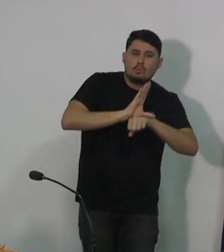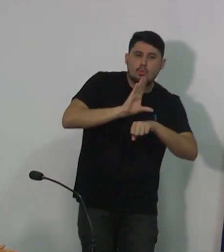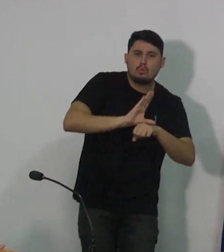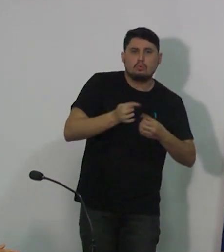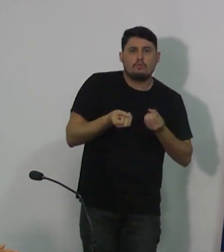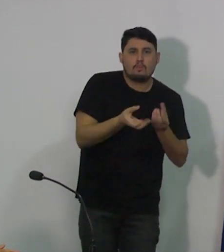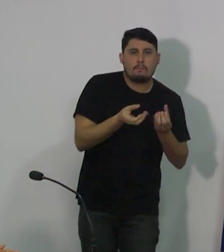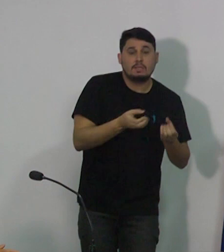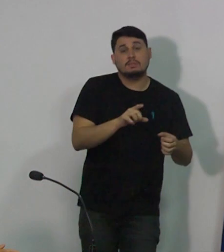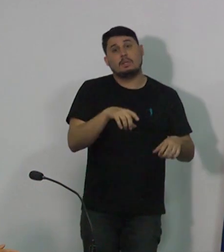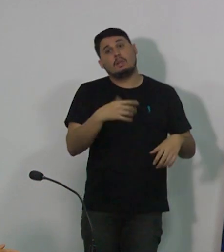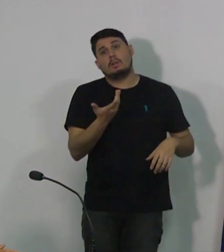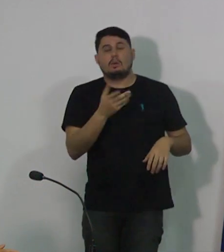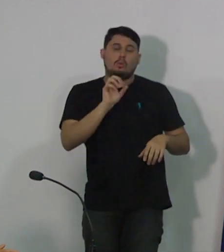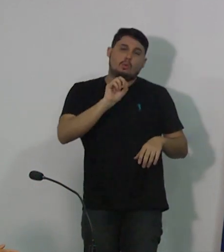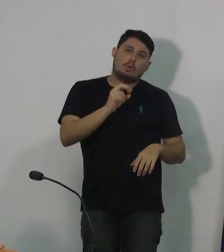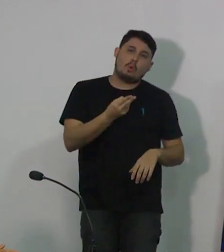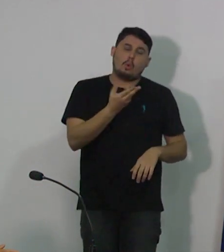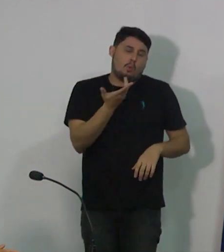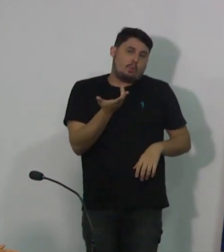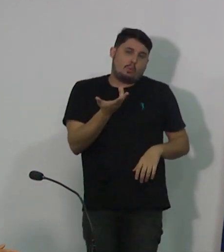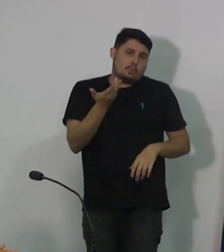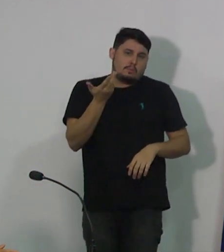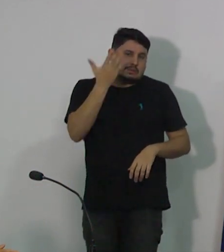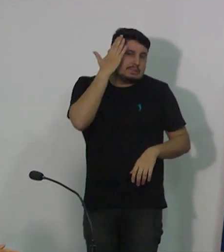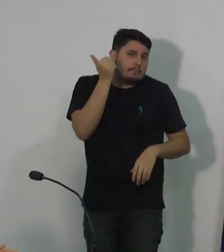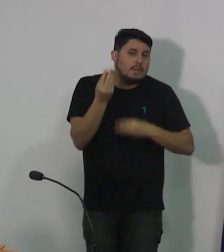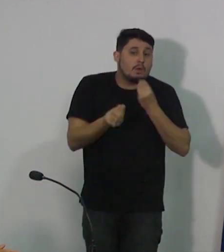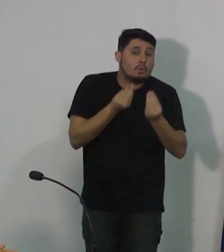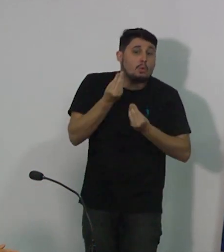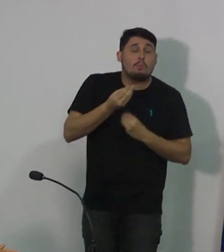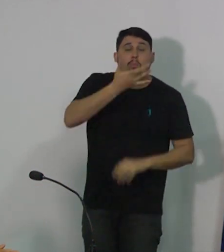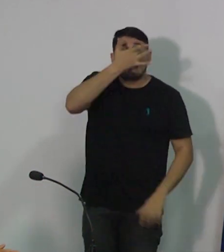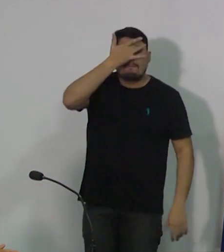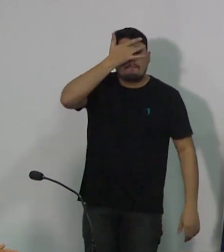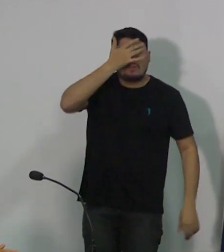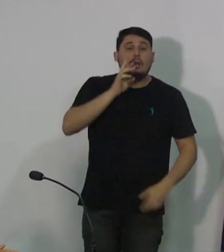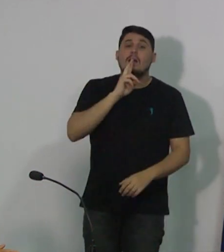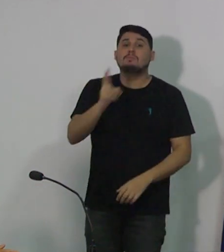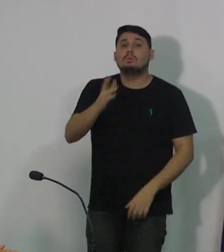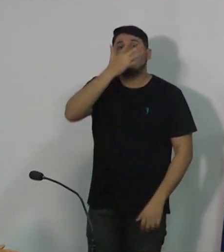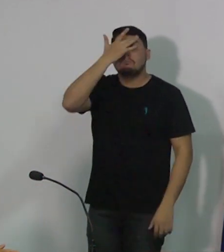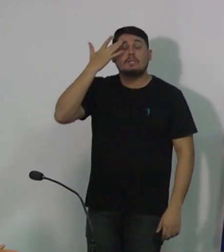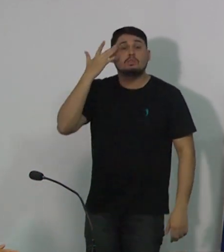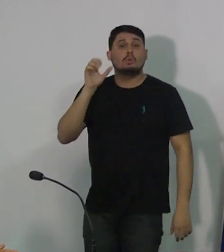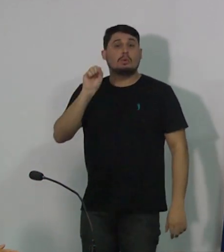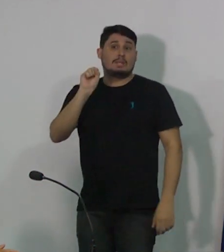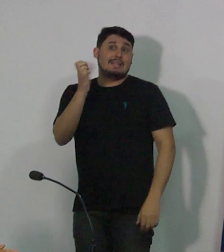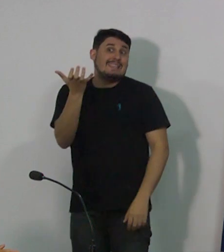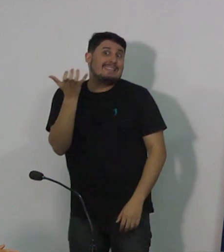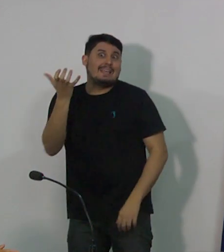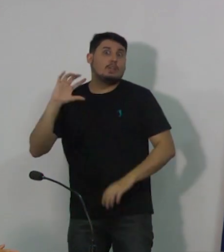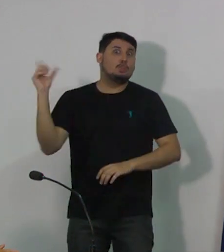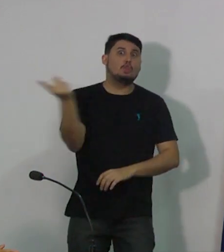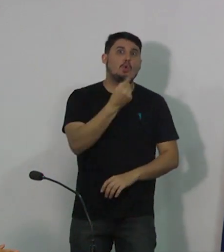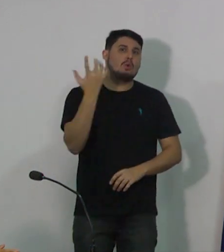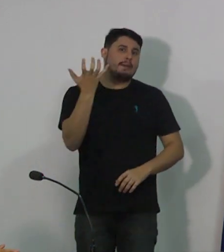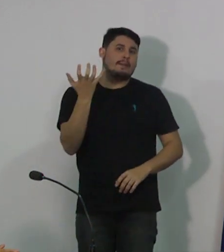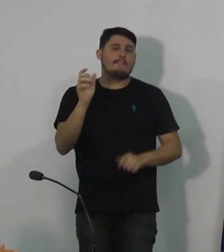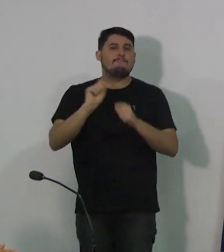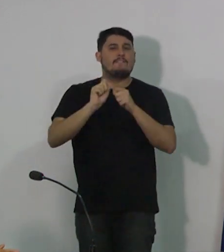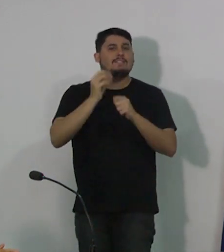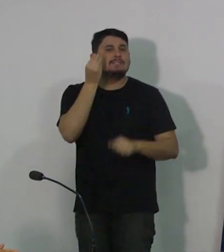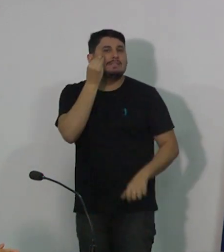fazer o teste, mesmo com todas as orientações para só procurar os hospitais em casos mais graves? A gente tem feito